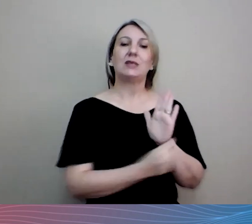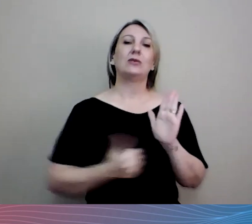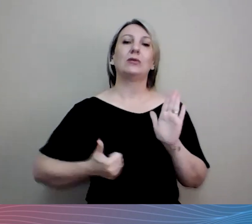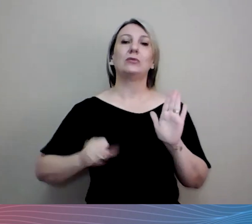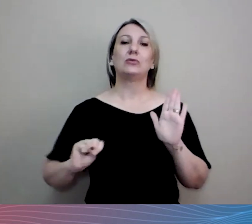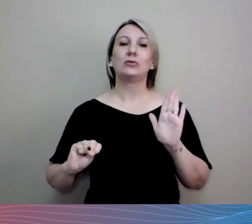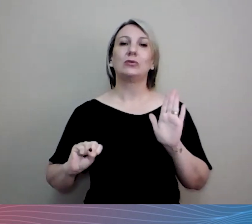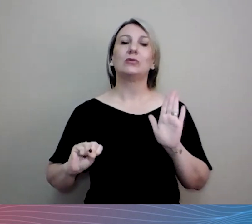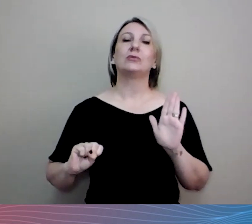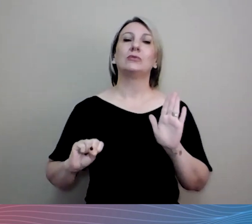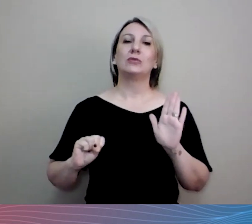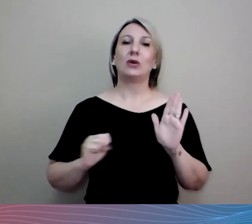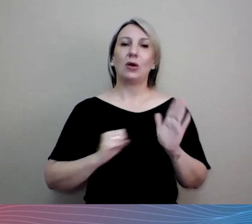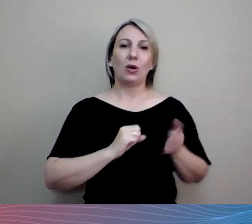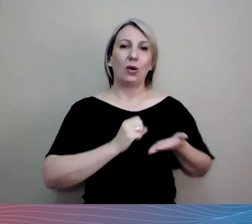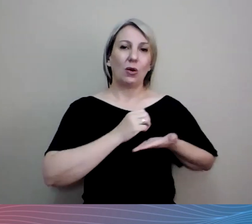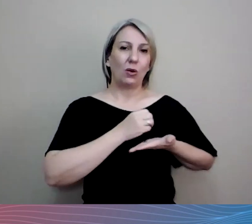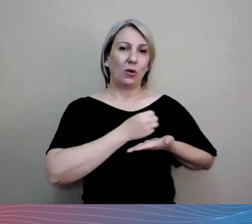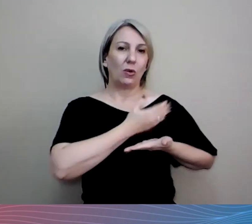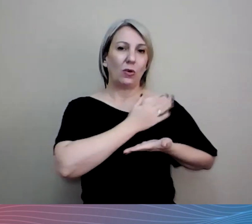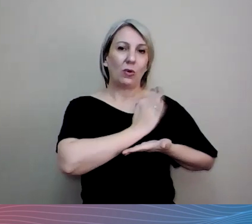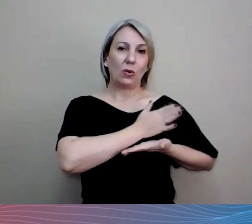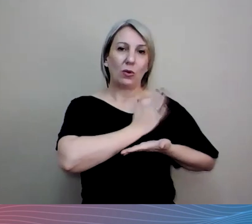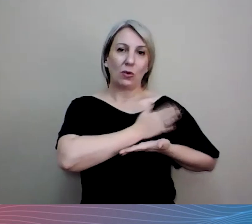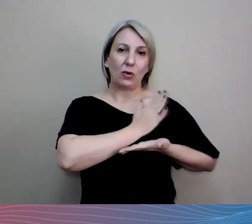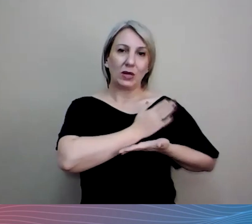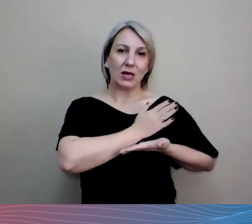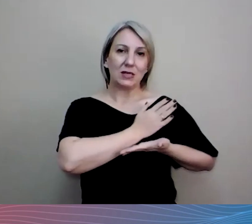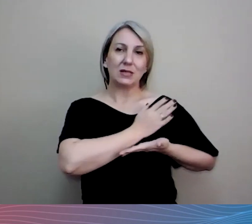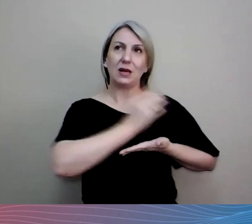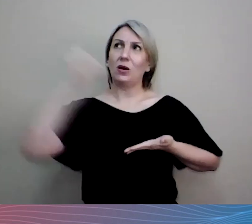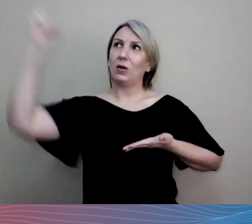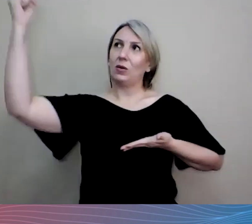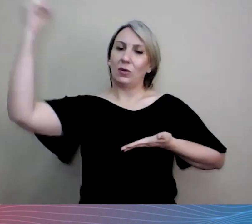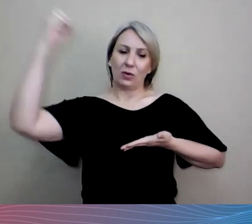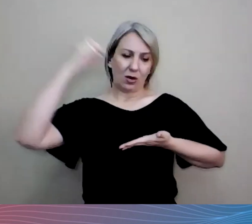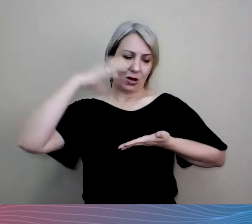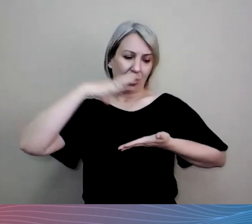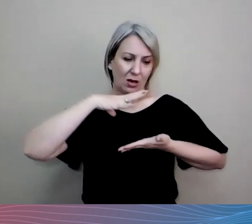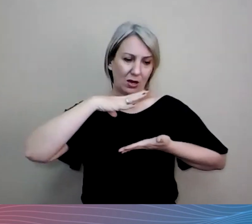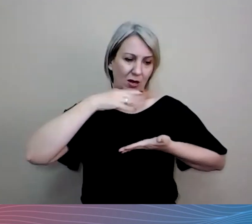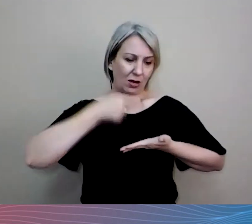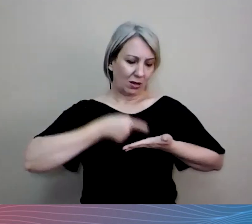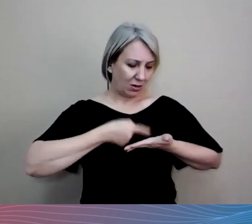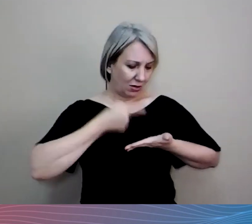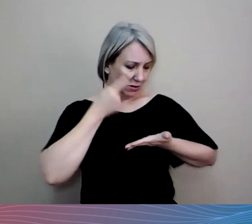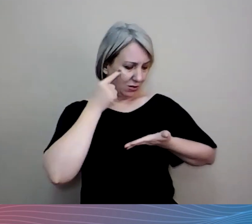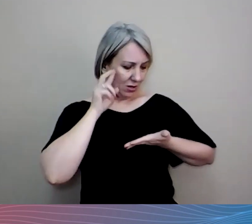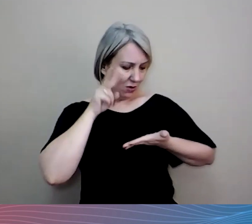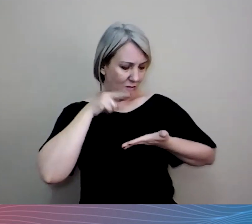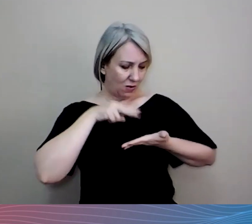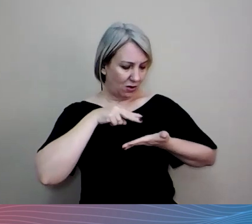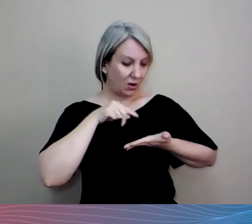saberdes qual é a esperança do vosso chamamento. Irmão, qual